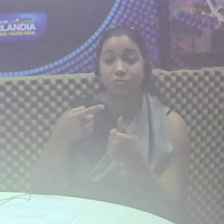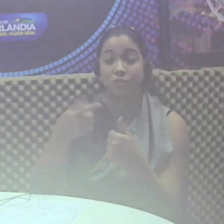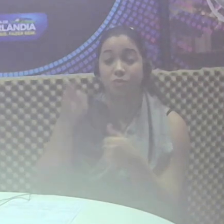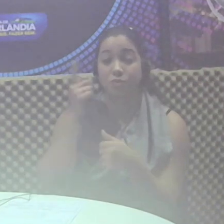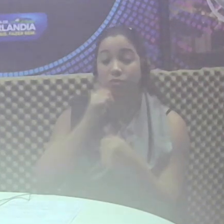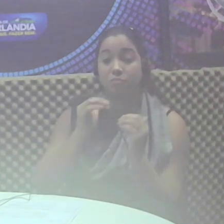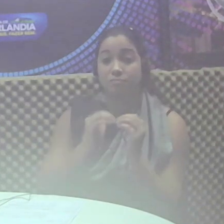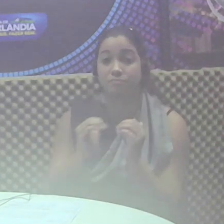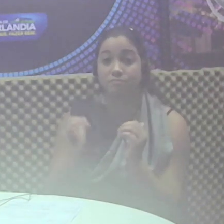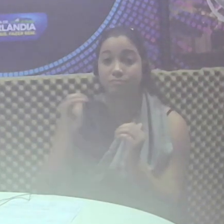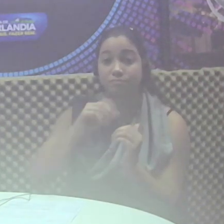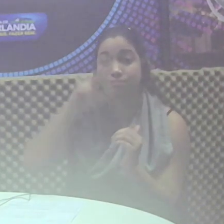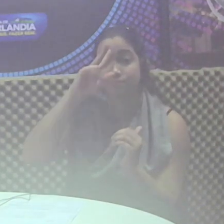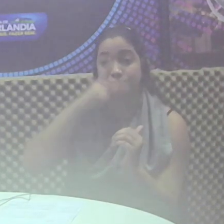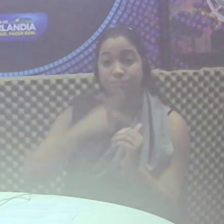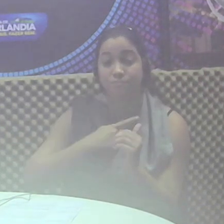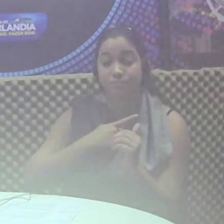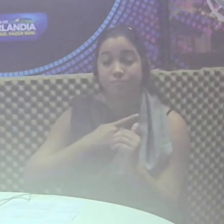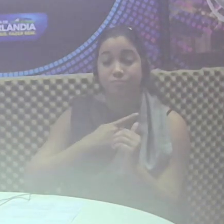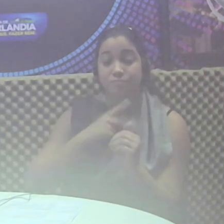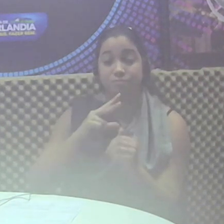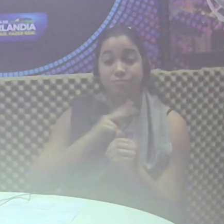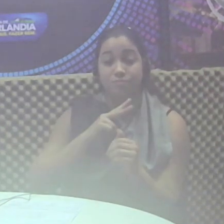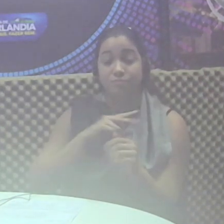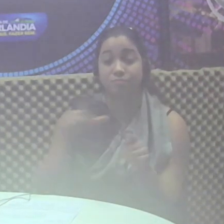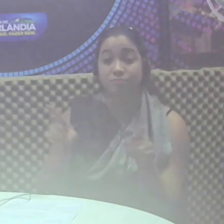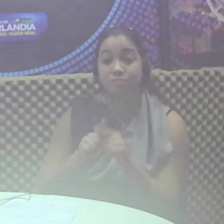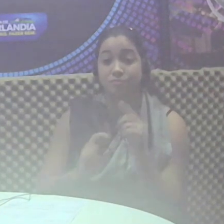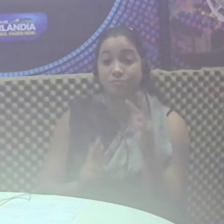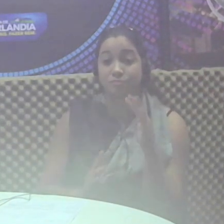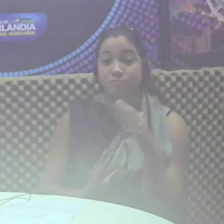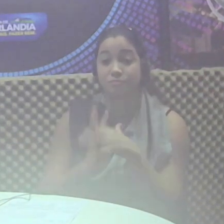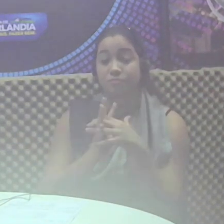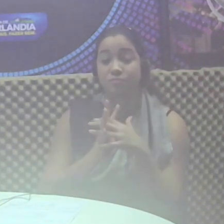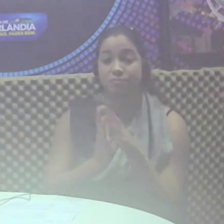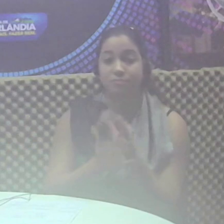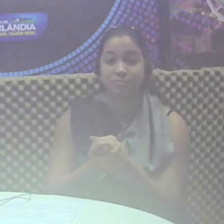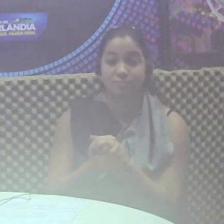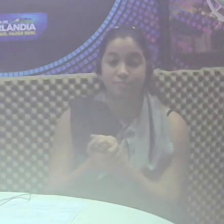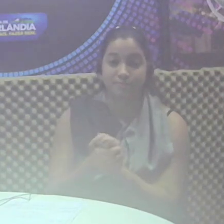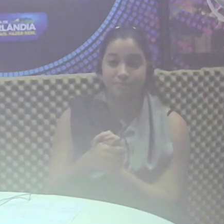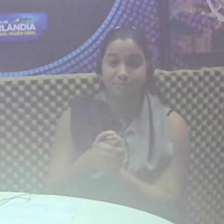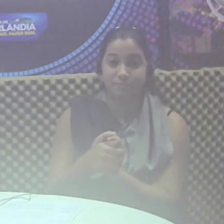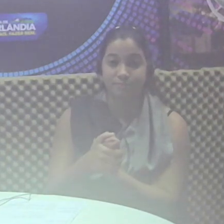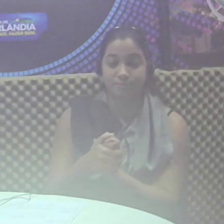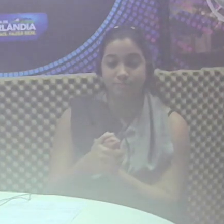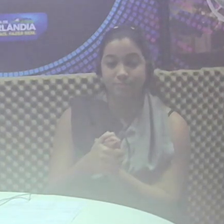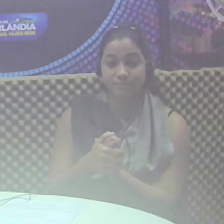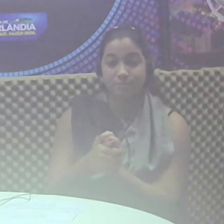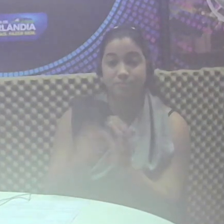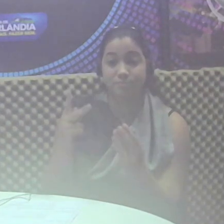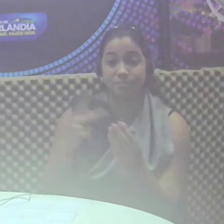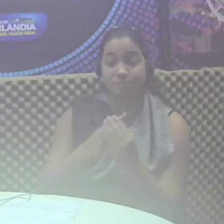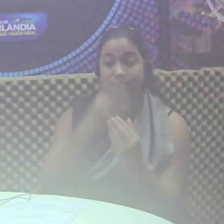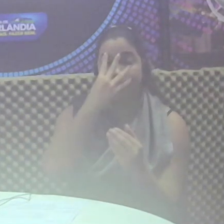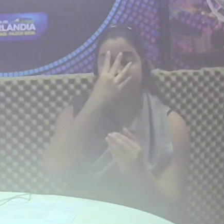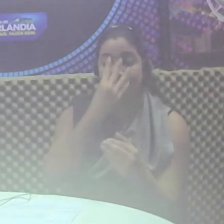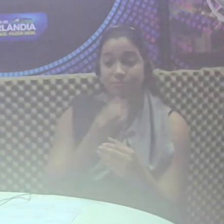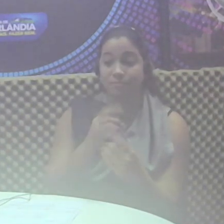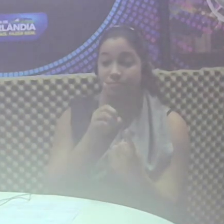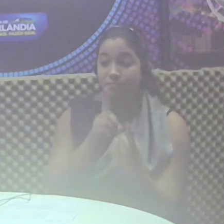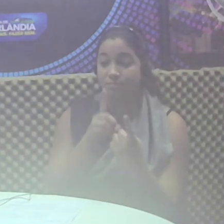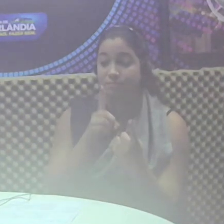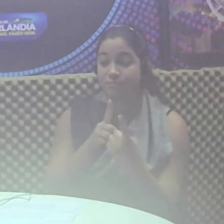superaram suas próprias marcas pessoais e bateram recordes. O Procon Móvel realiza